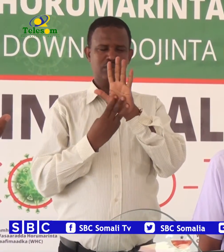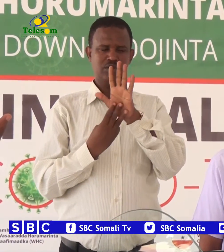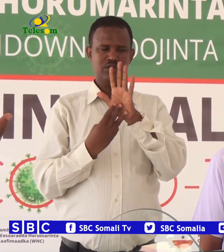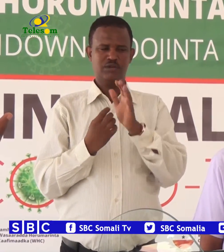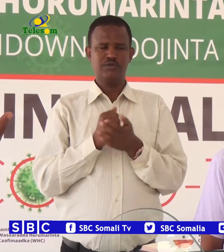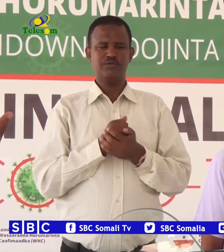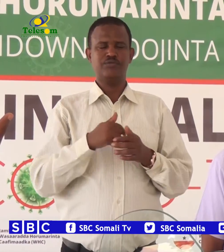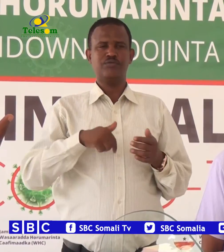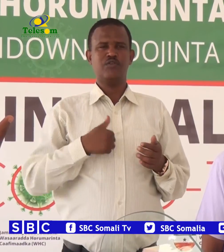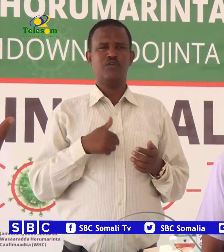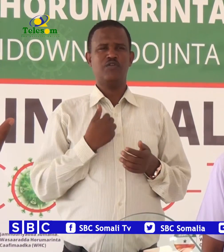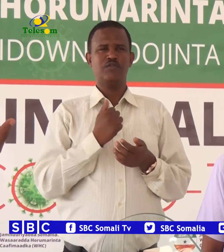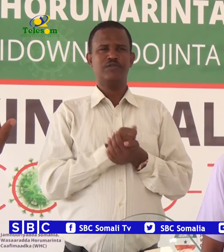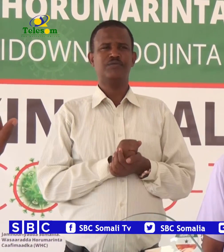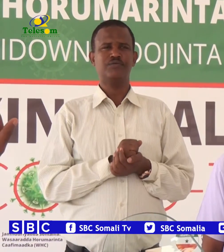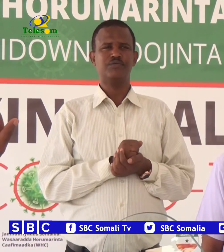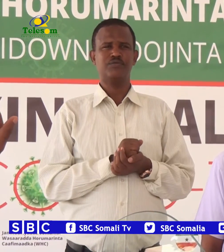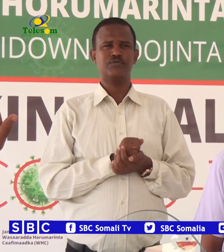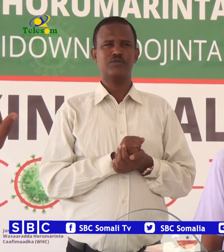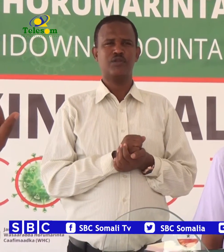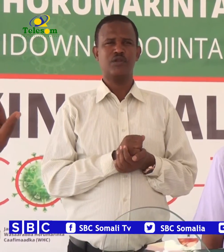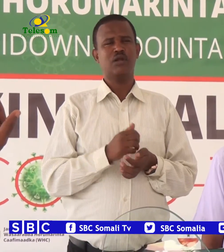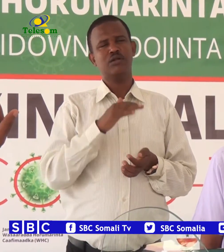hal saaka la soo sheegay ee jira